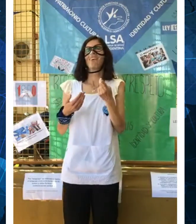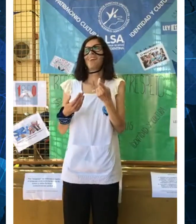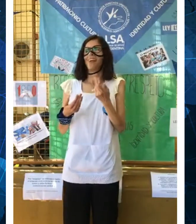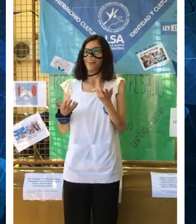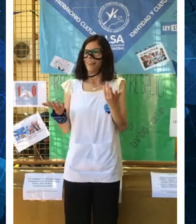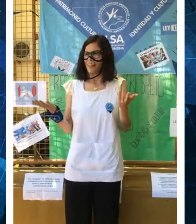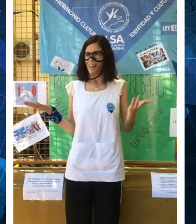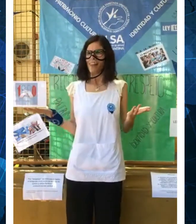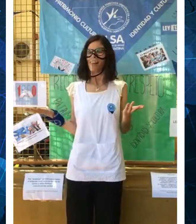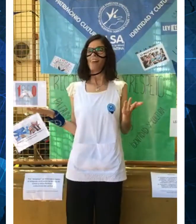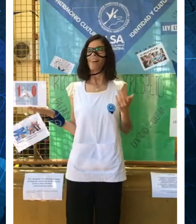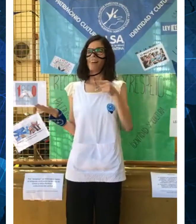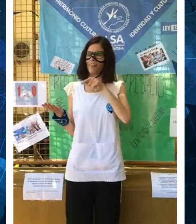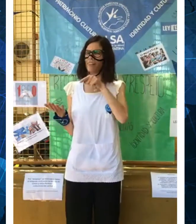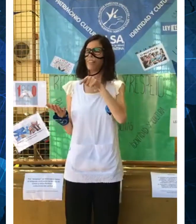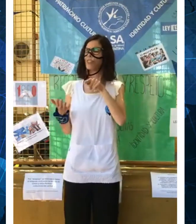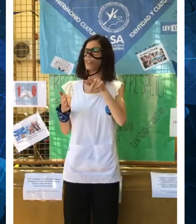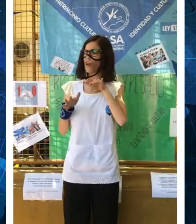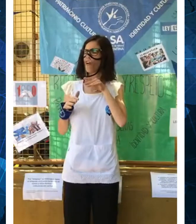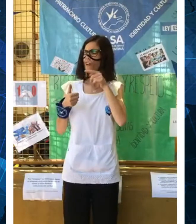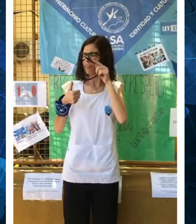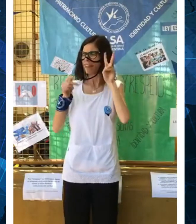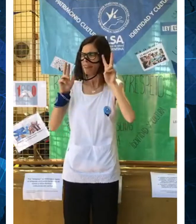estuvieron dialogando